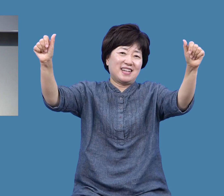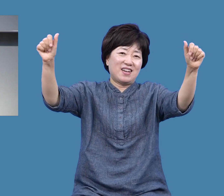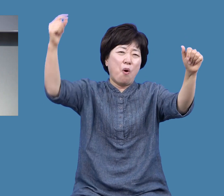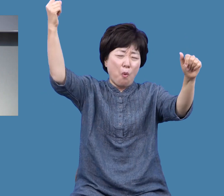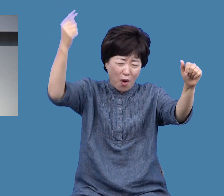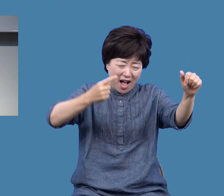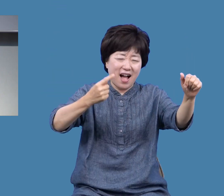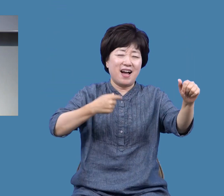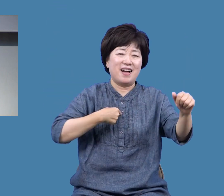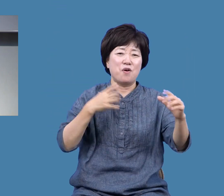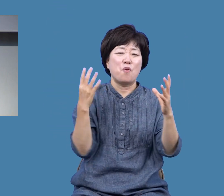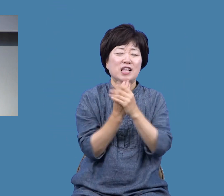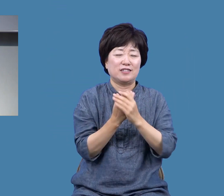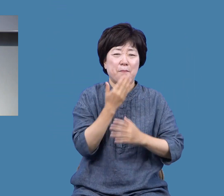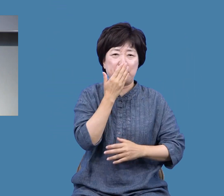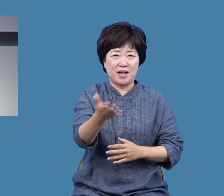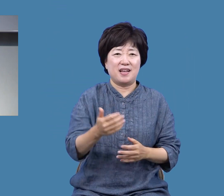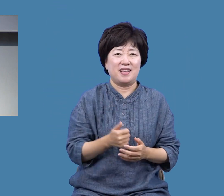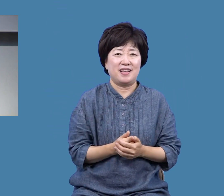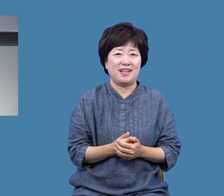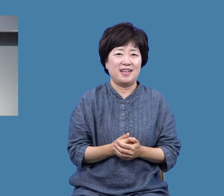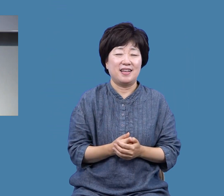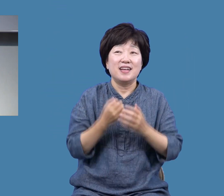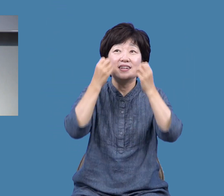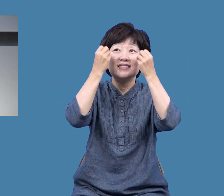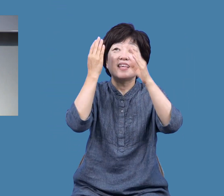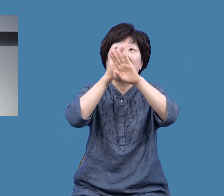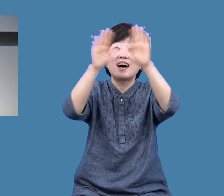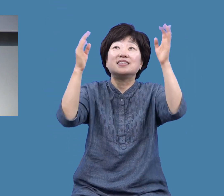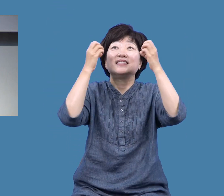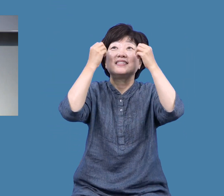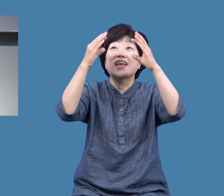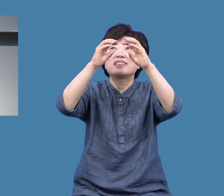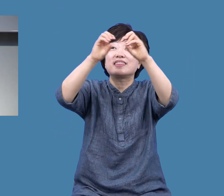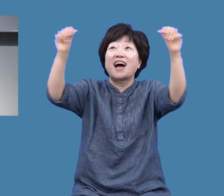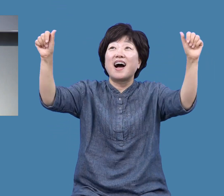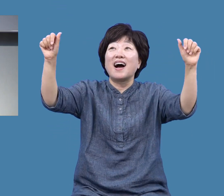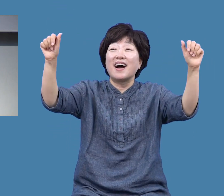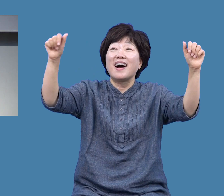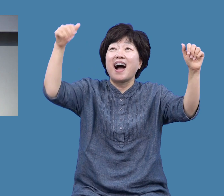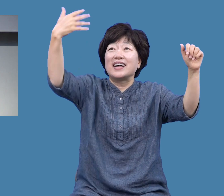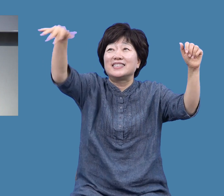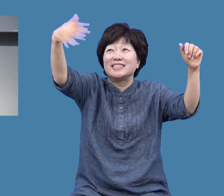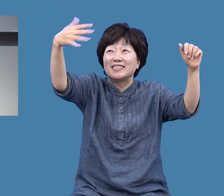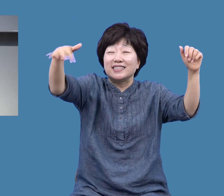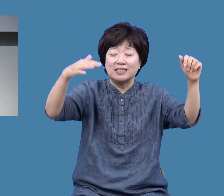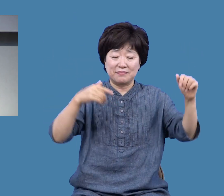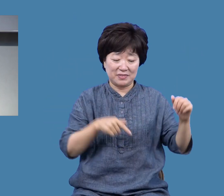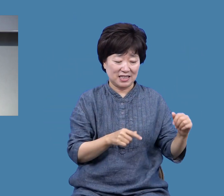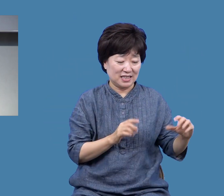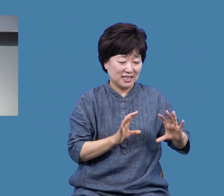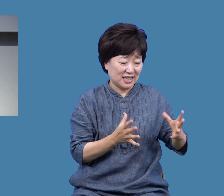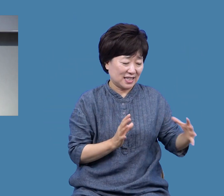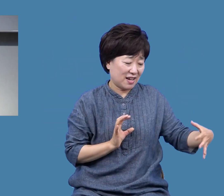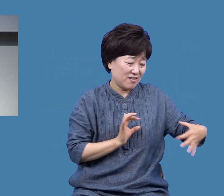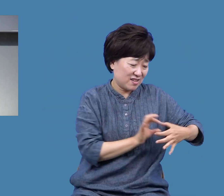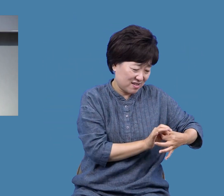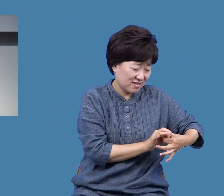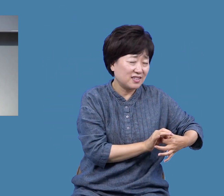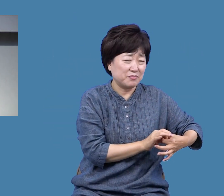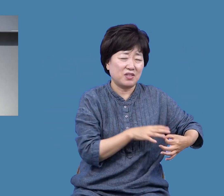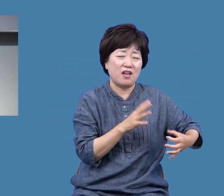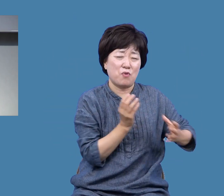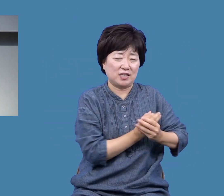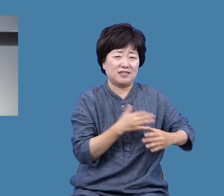우리 몸만 딸랑 완전함에 이룰 수는 없다는 거예요. 왜? 우리 몸이 이 세상의 한 파트로 주어져 있기 때문에. 예를 들어서 이